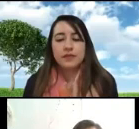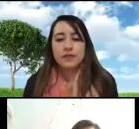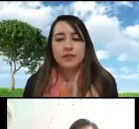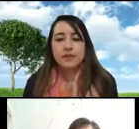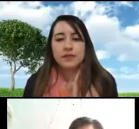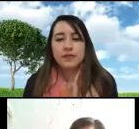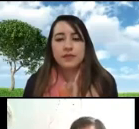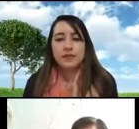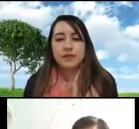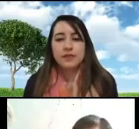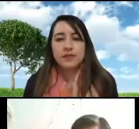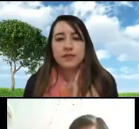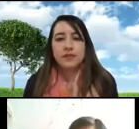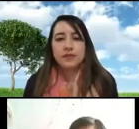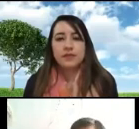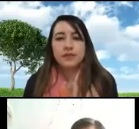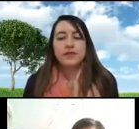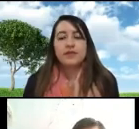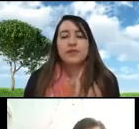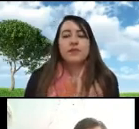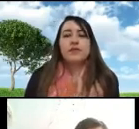musgo y líquenes.